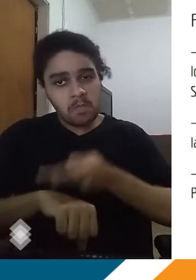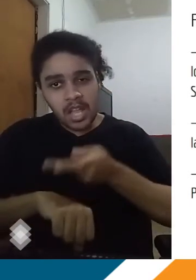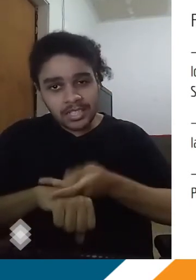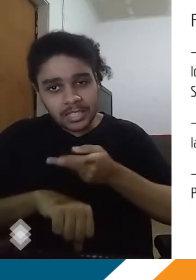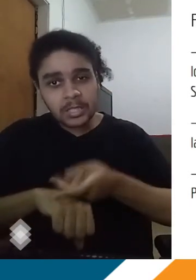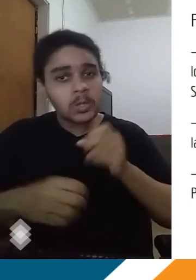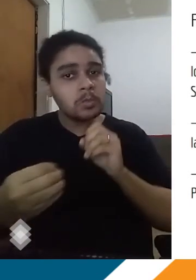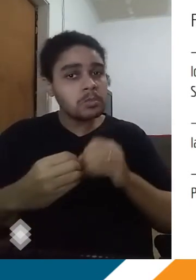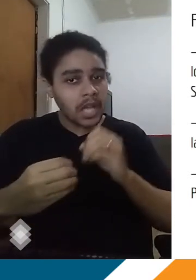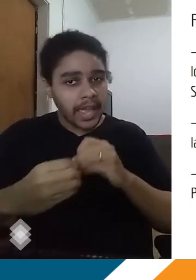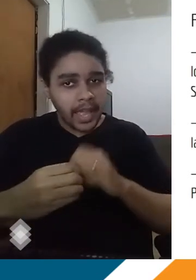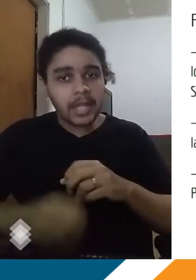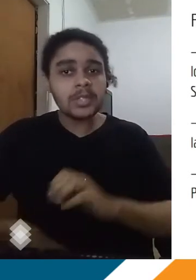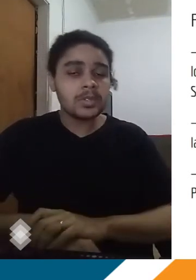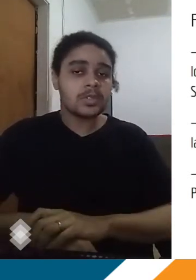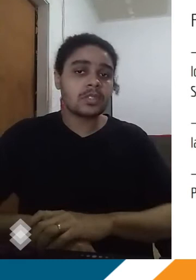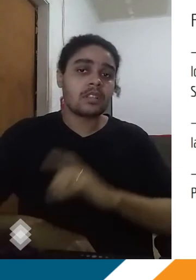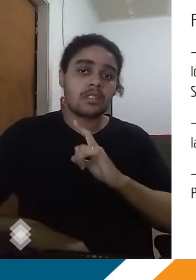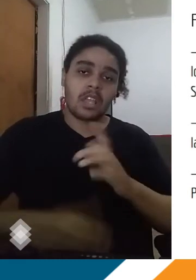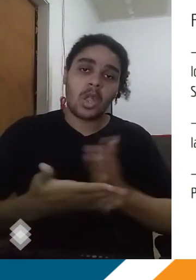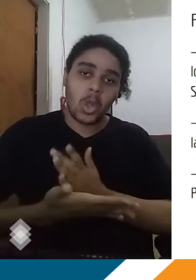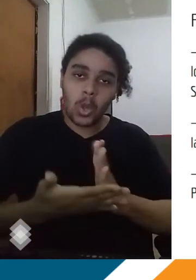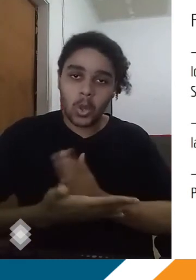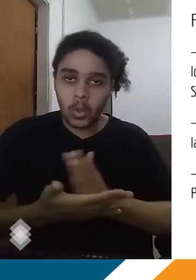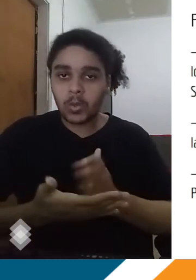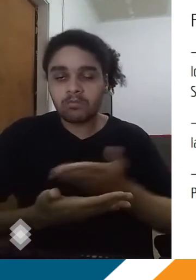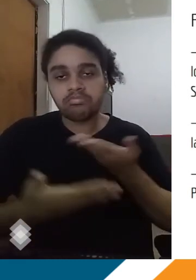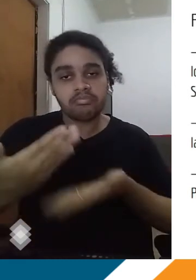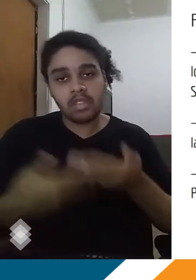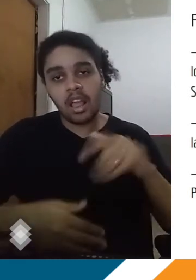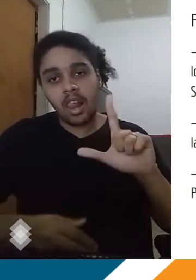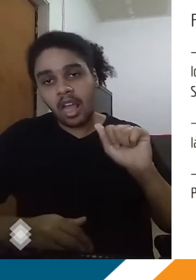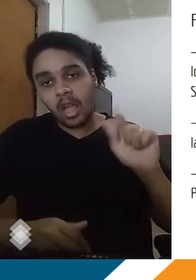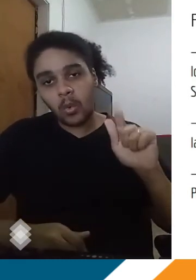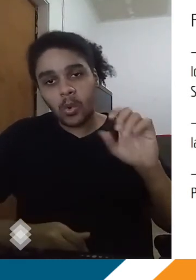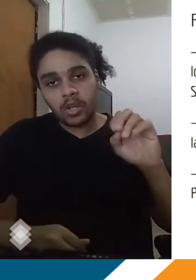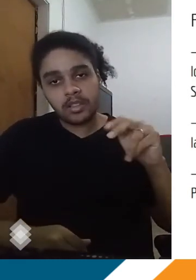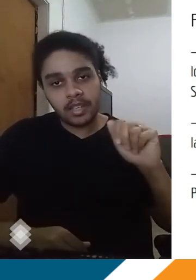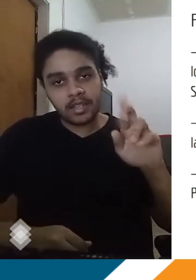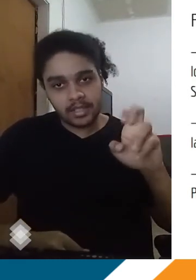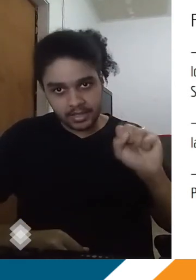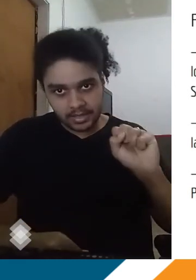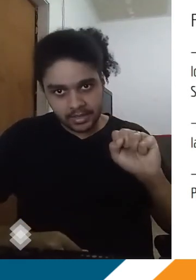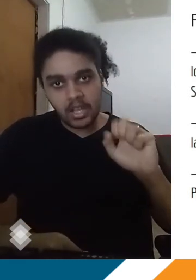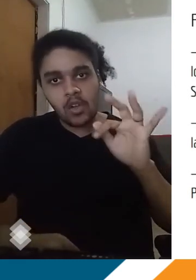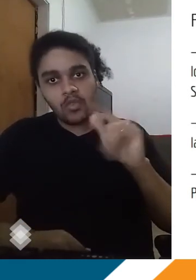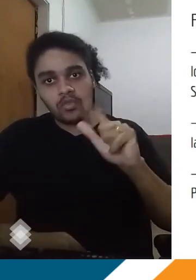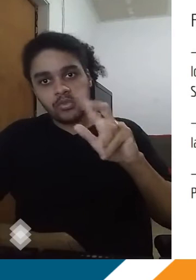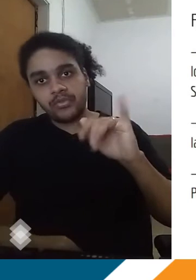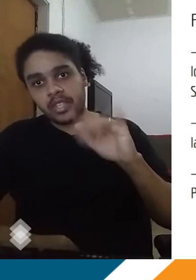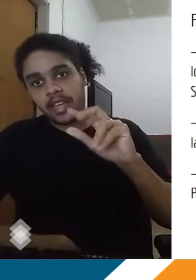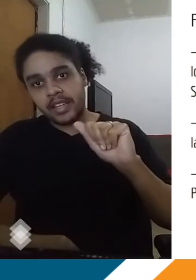maciços adjacentes. A gente tem algumas unidades de relevo associadas, como as planícies lagunares, fluviais